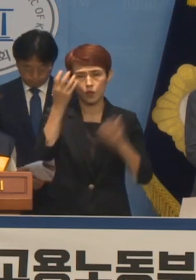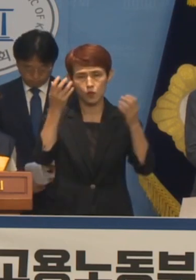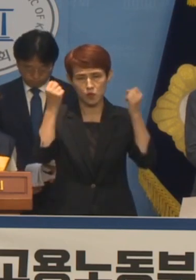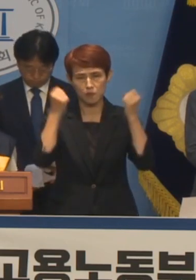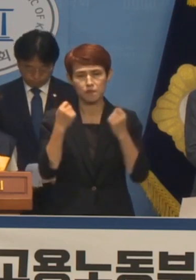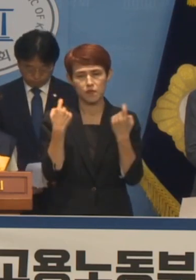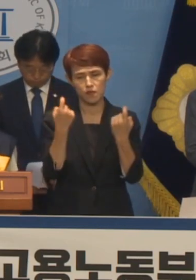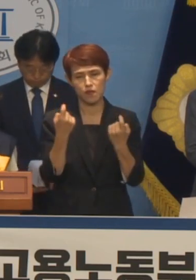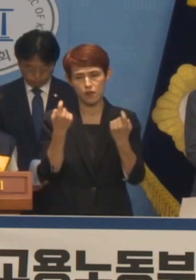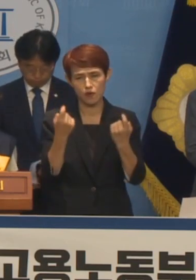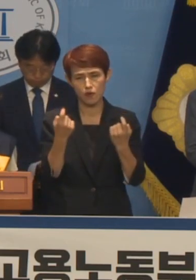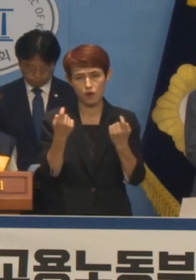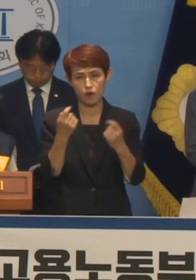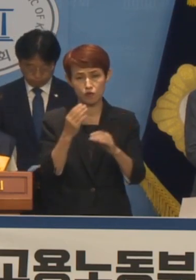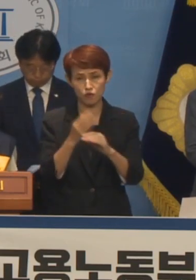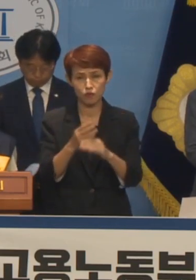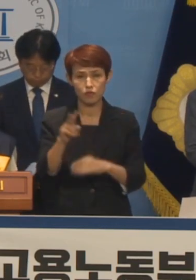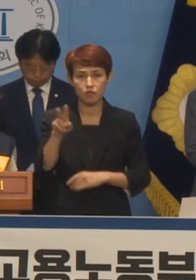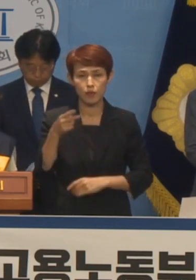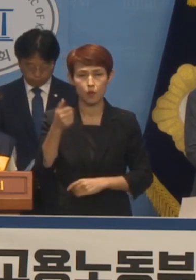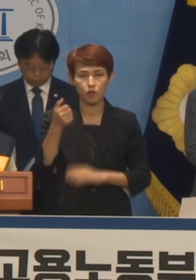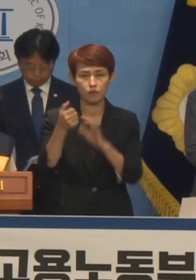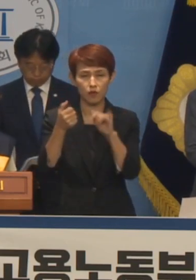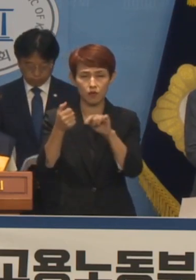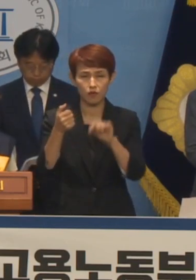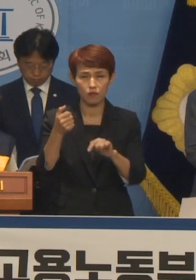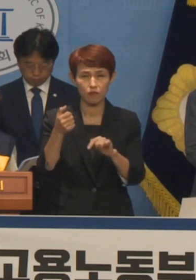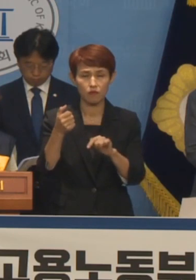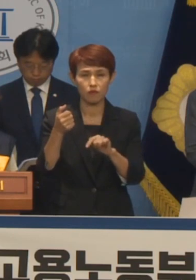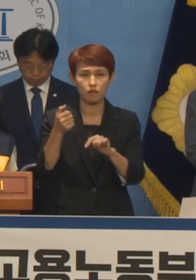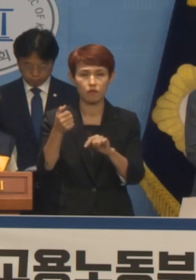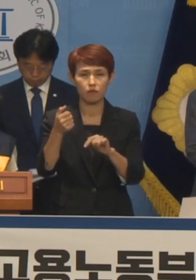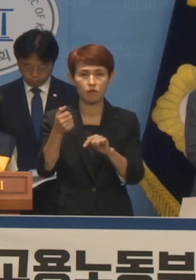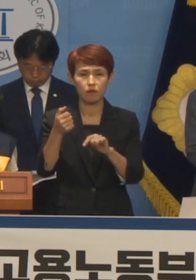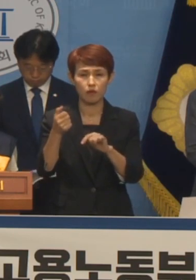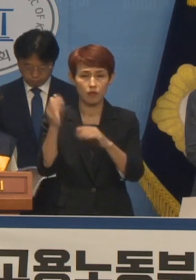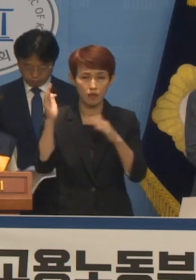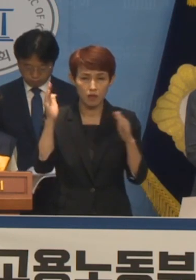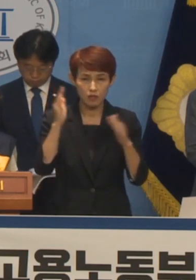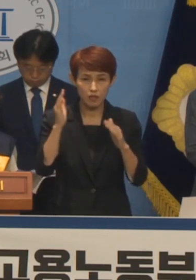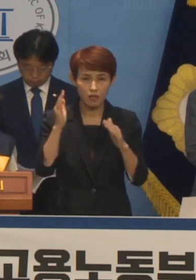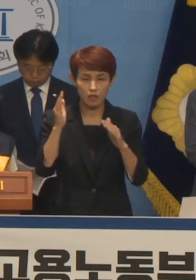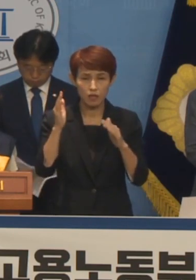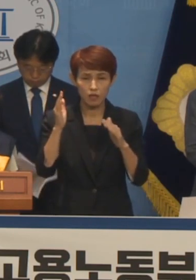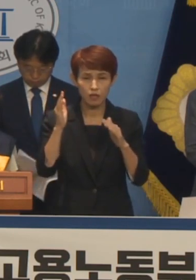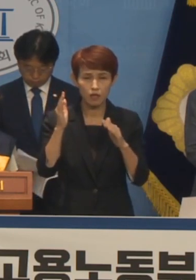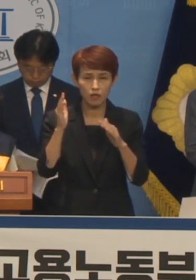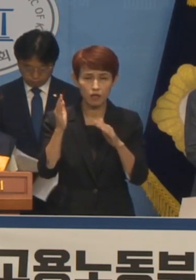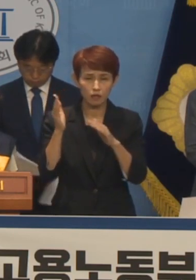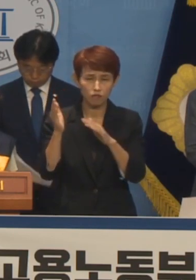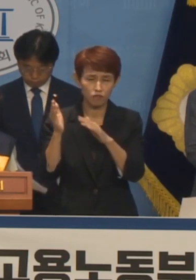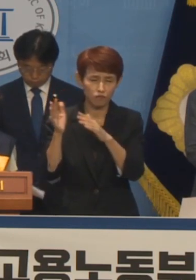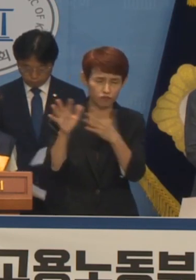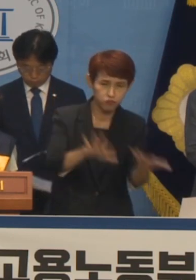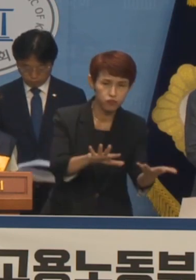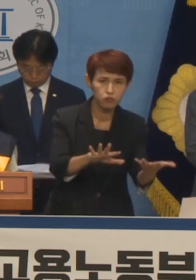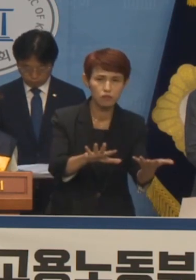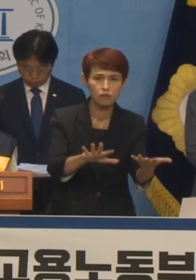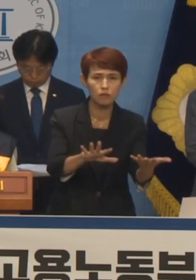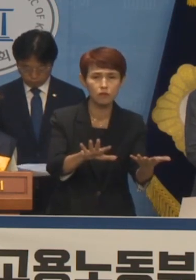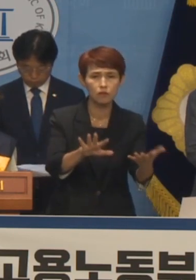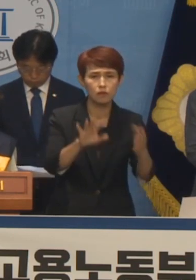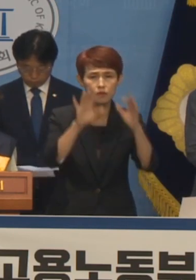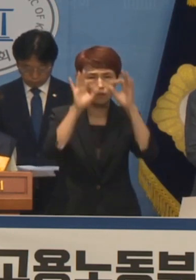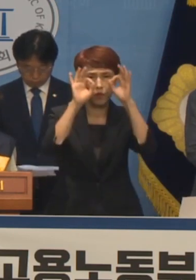2학년 250명을 포함한 304명의 국민이 한순간에 사라지는 걸 보면서 우리는